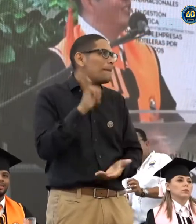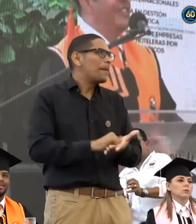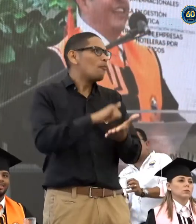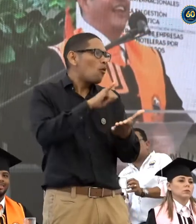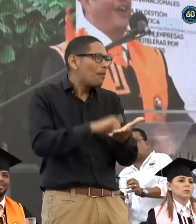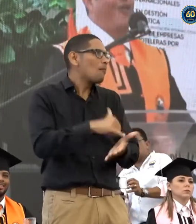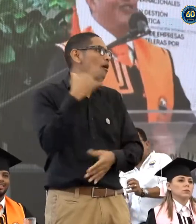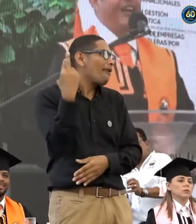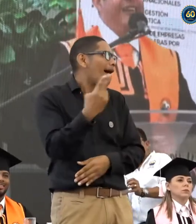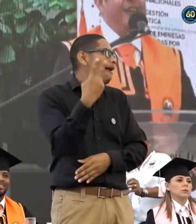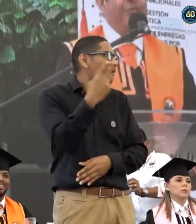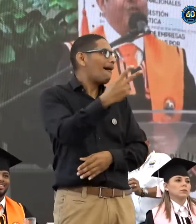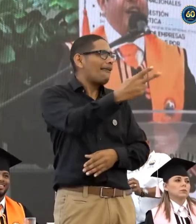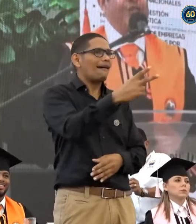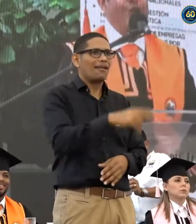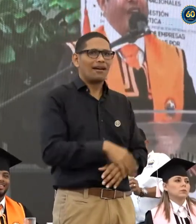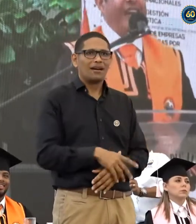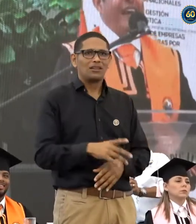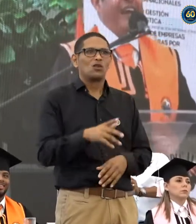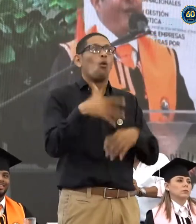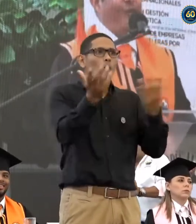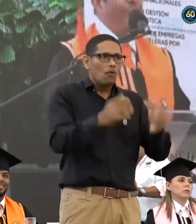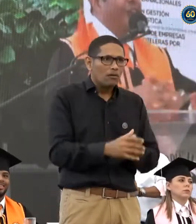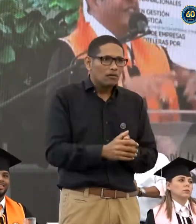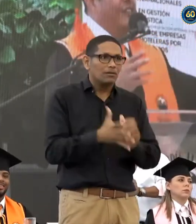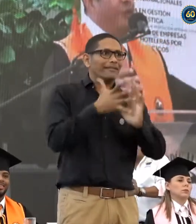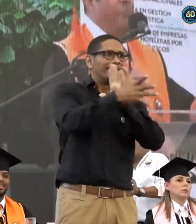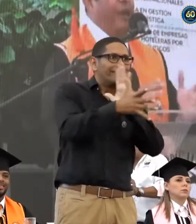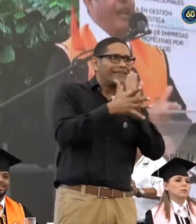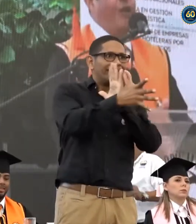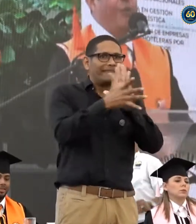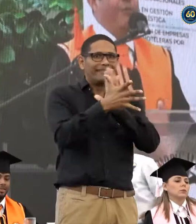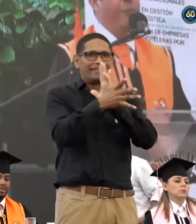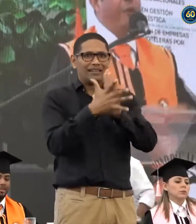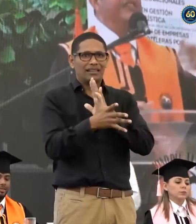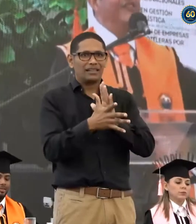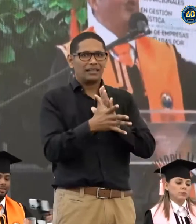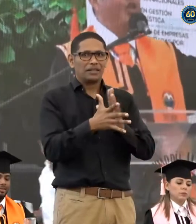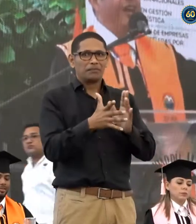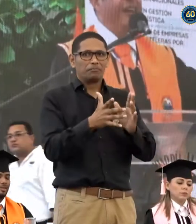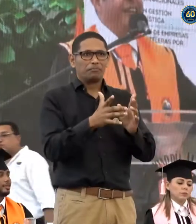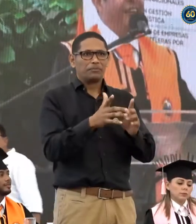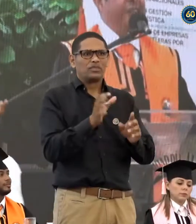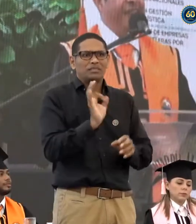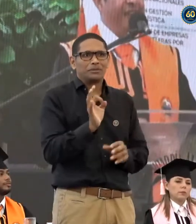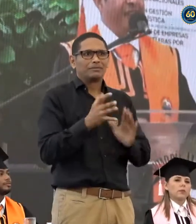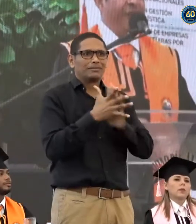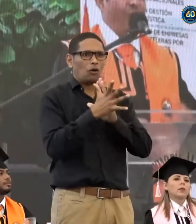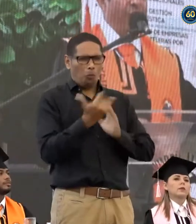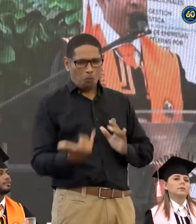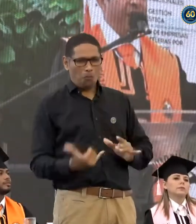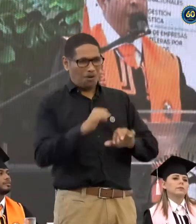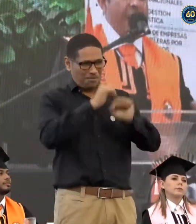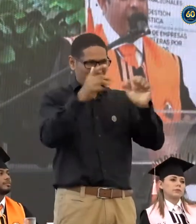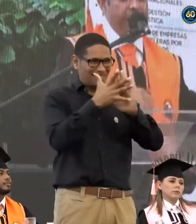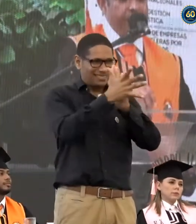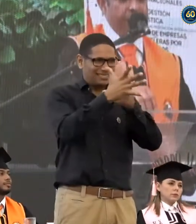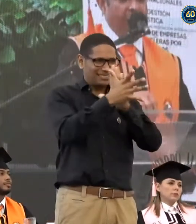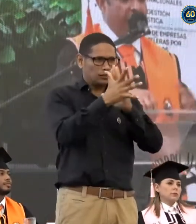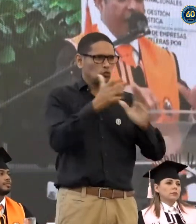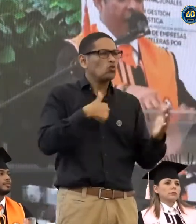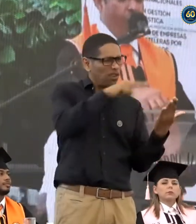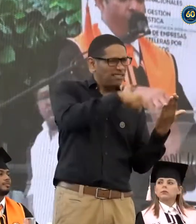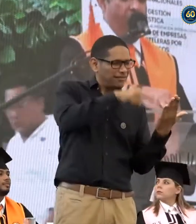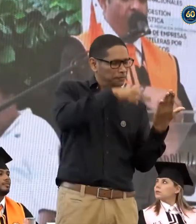contar muchas historias y cada una trato de impregnarle lo mismo pero esa historia contaba esta mañana que leí en algún